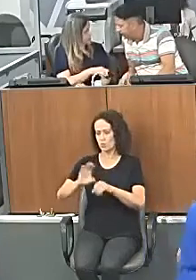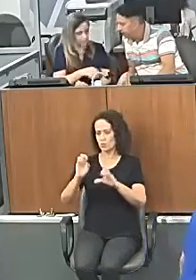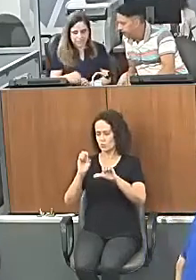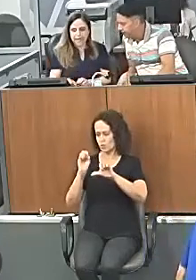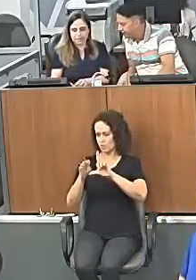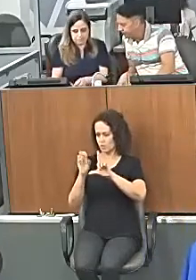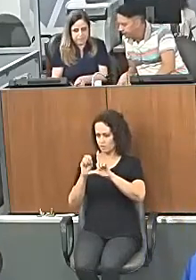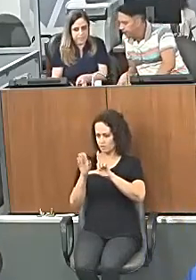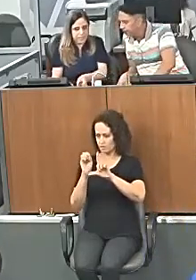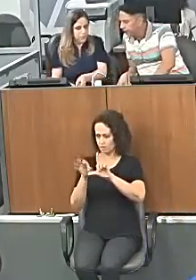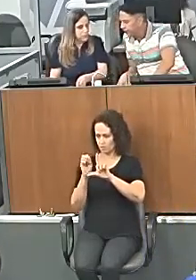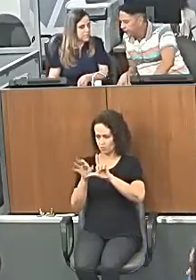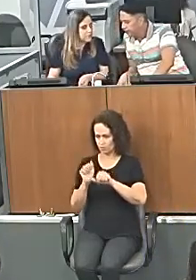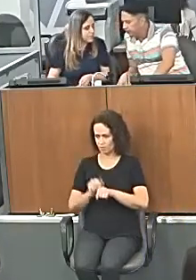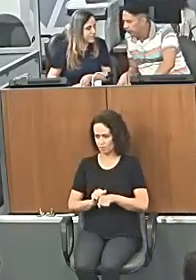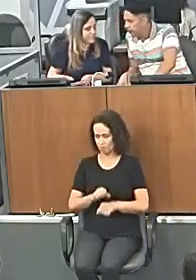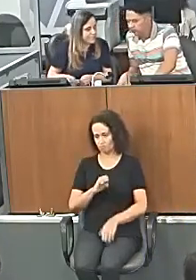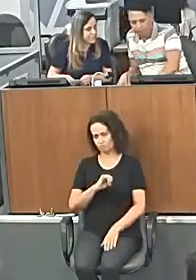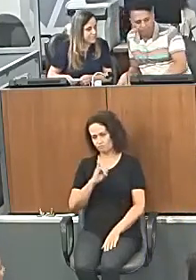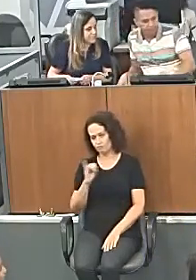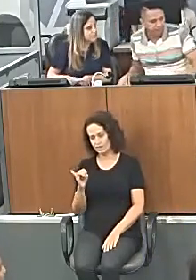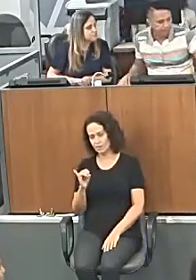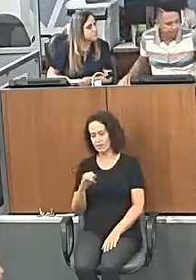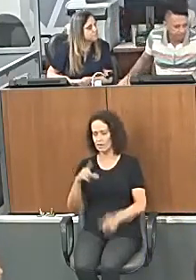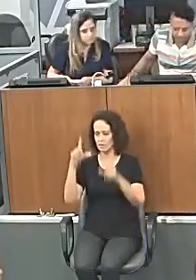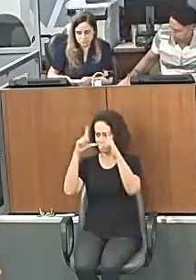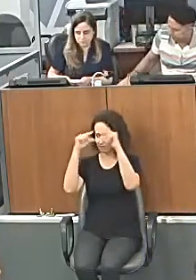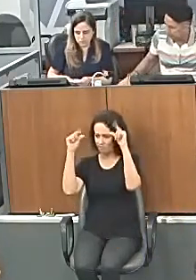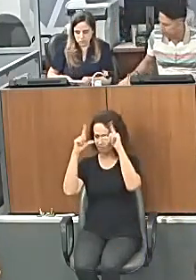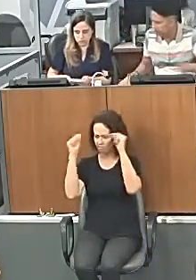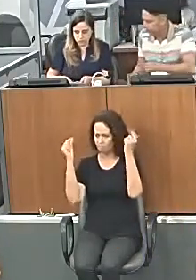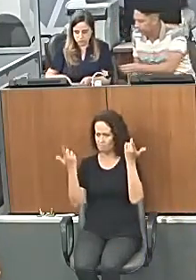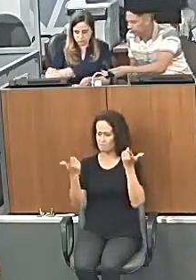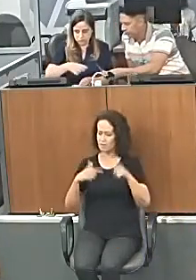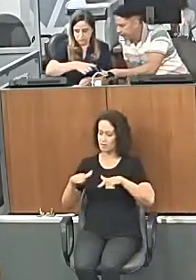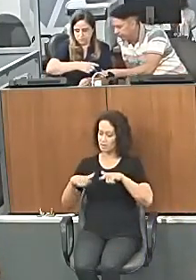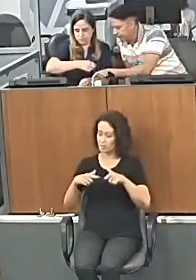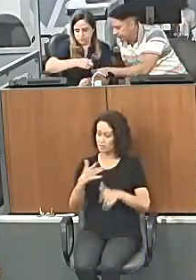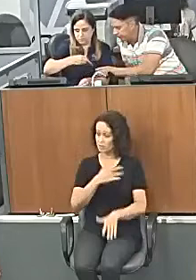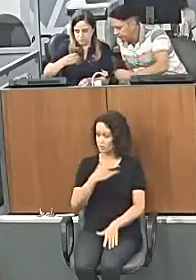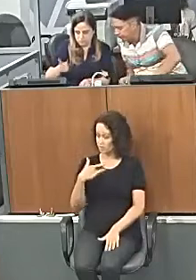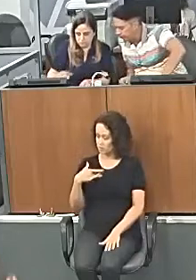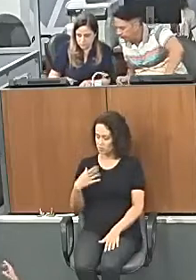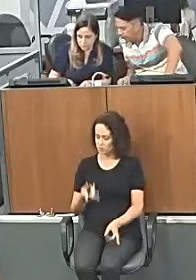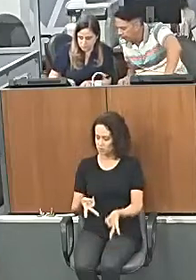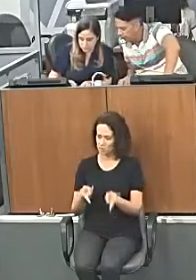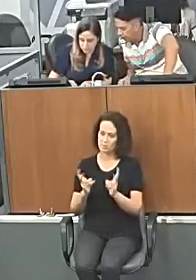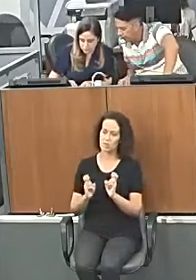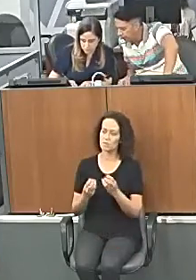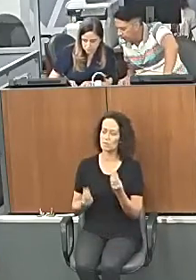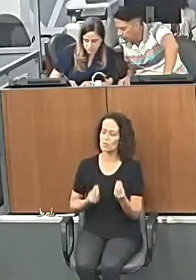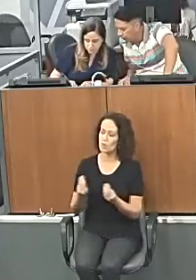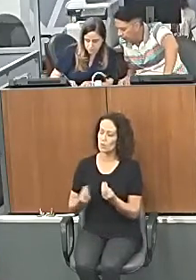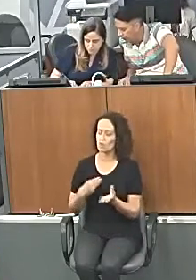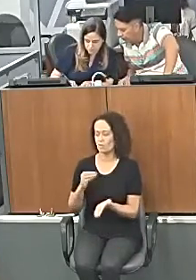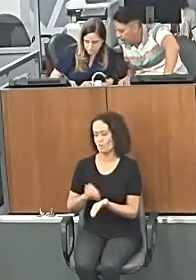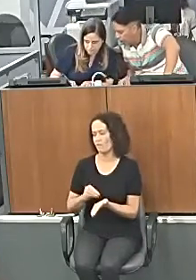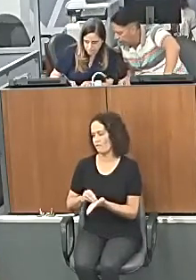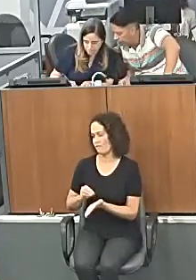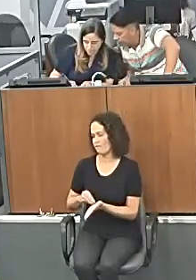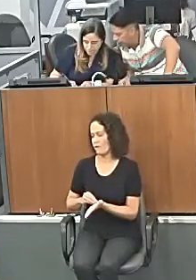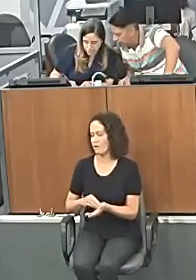então com uma acadêmica de enfermagem irritando com a saúde a gente vê a demanda grande dodô